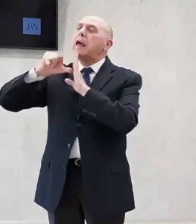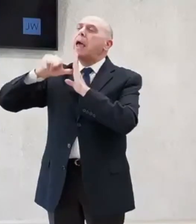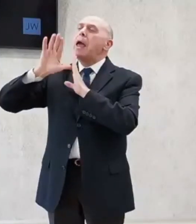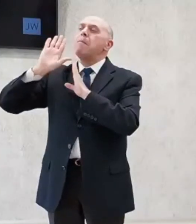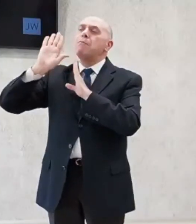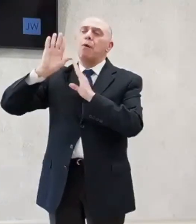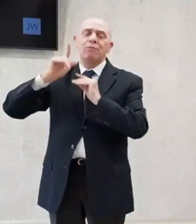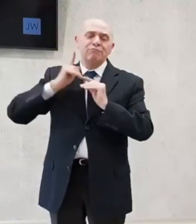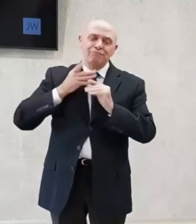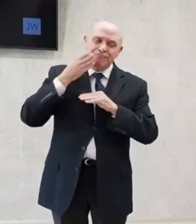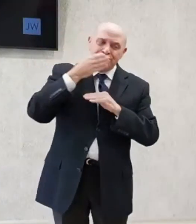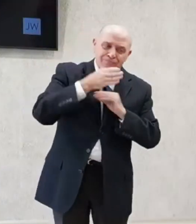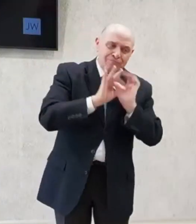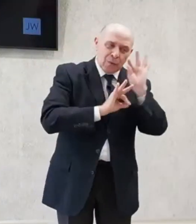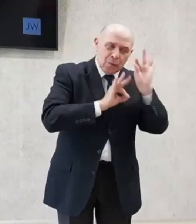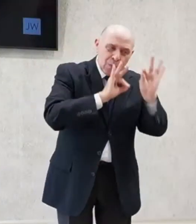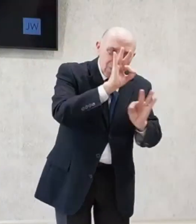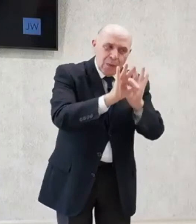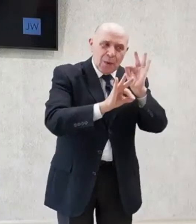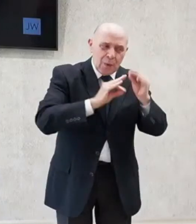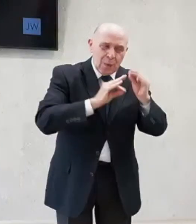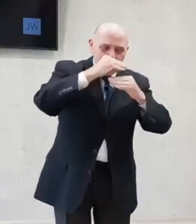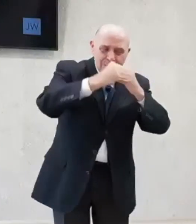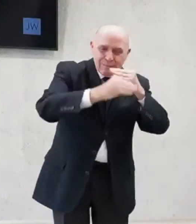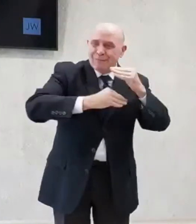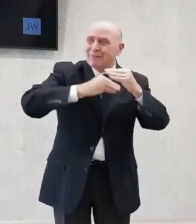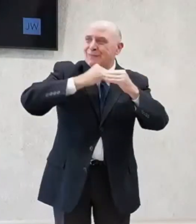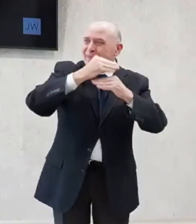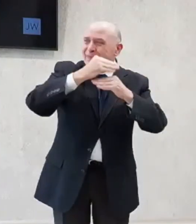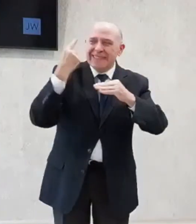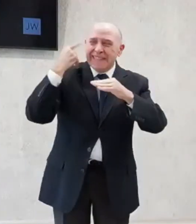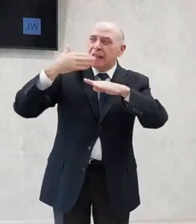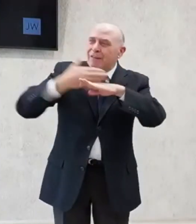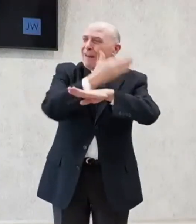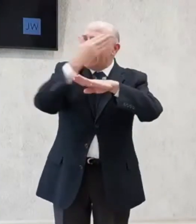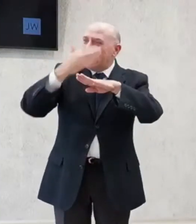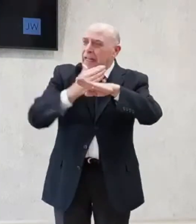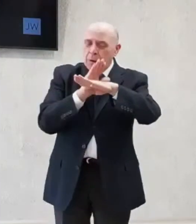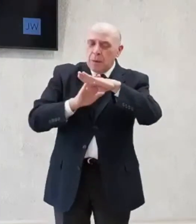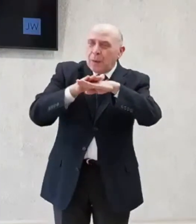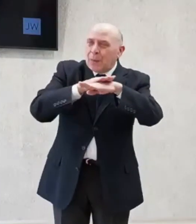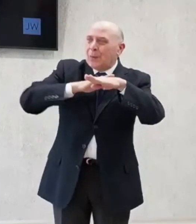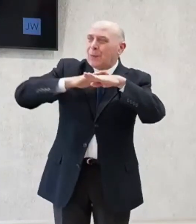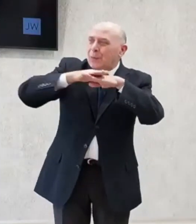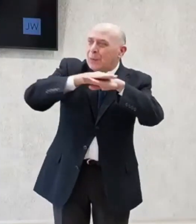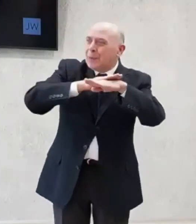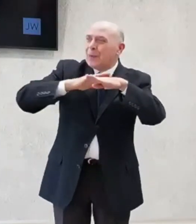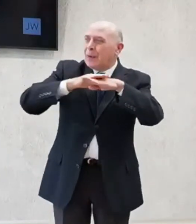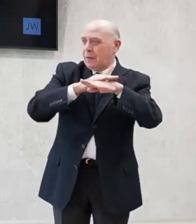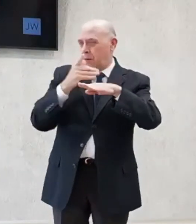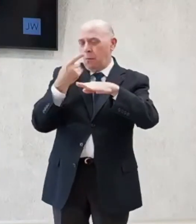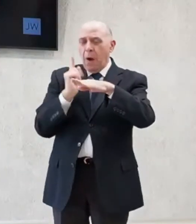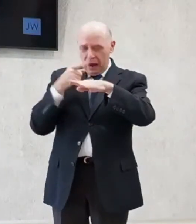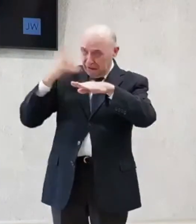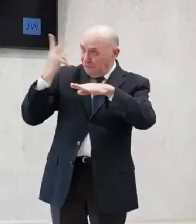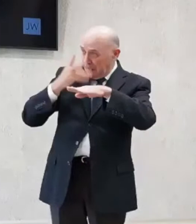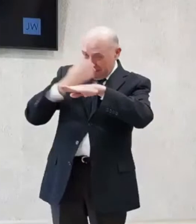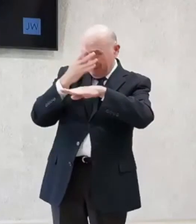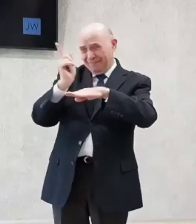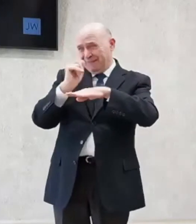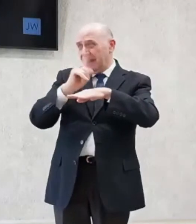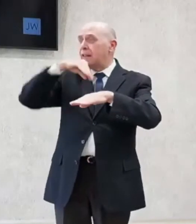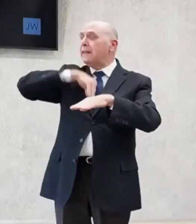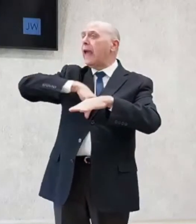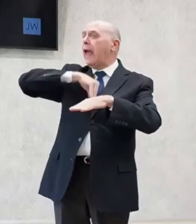a guarire e a curare il nostro malessere a livello emotivo alcuni Potrebbero